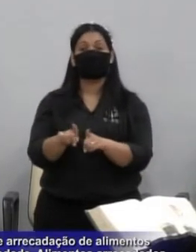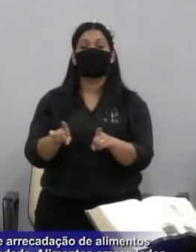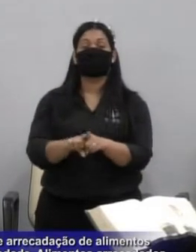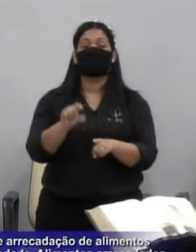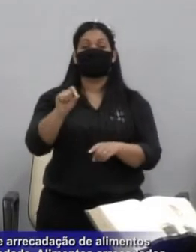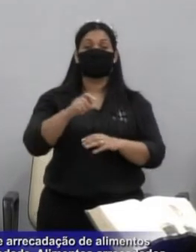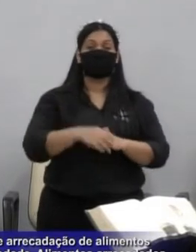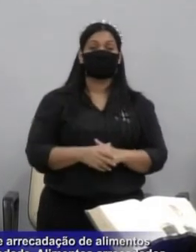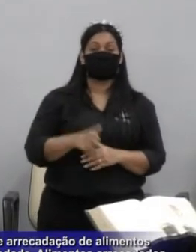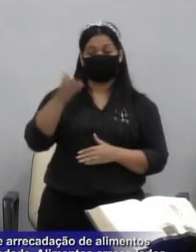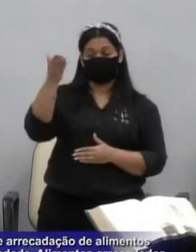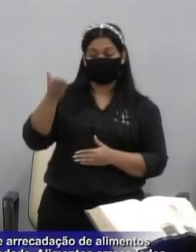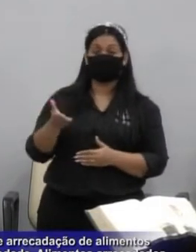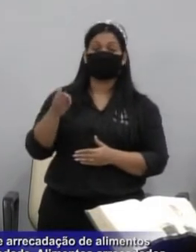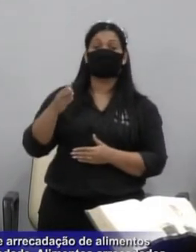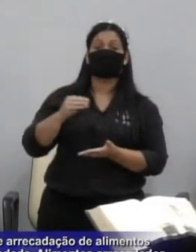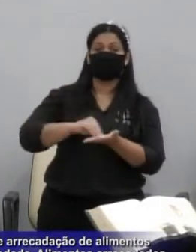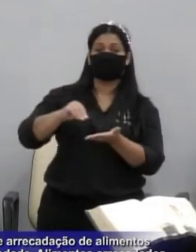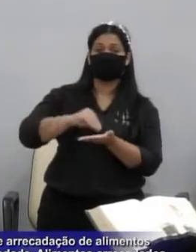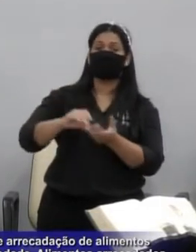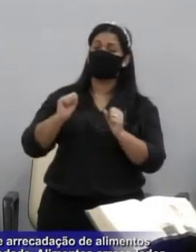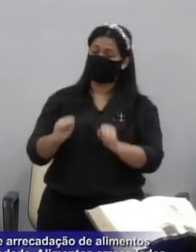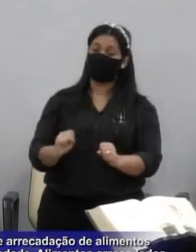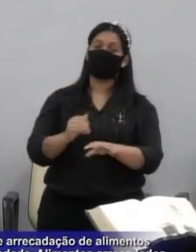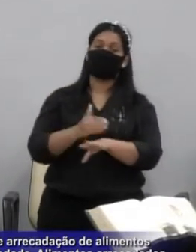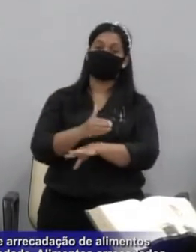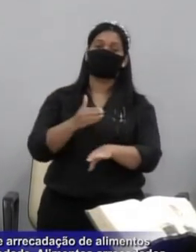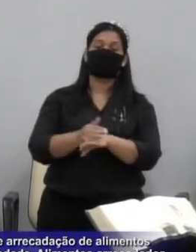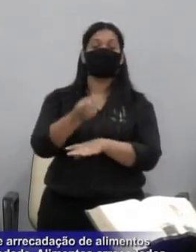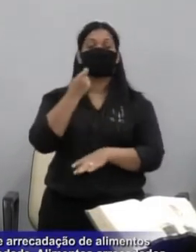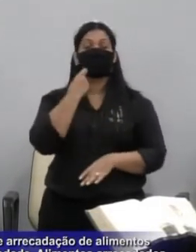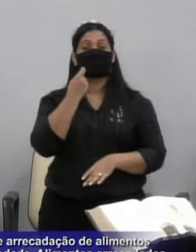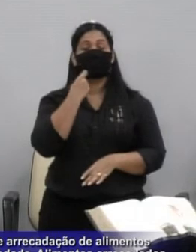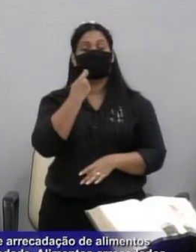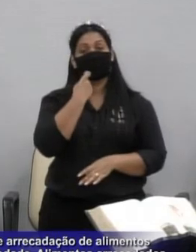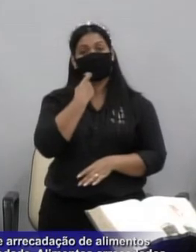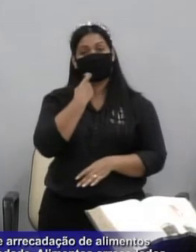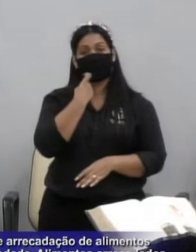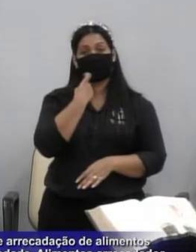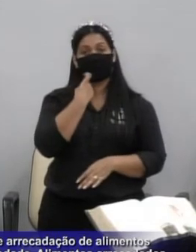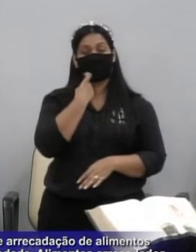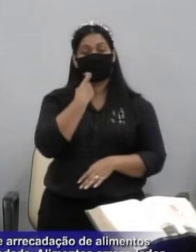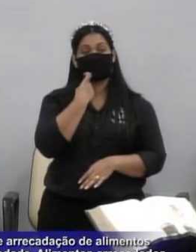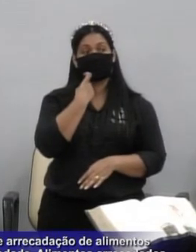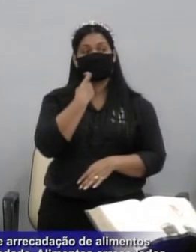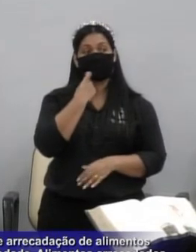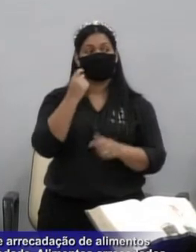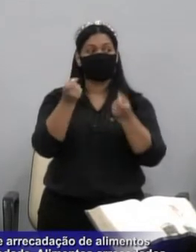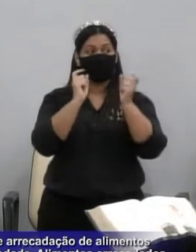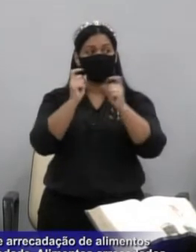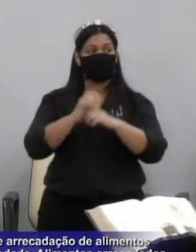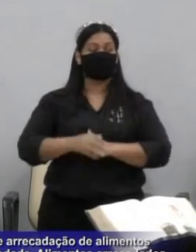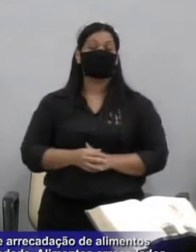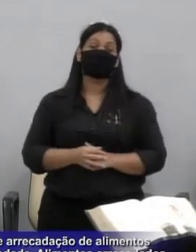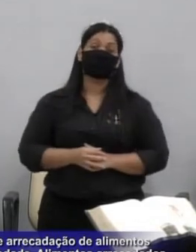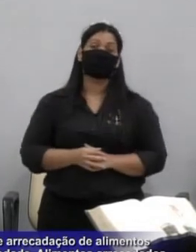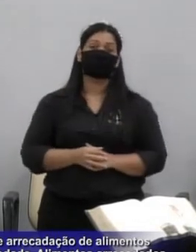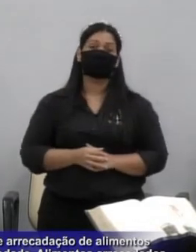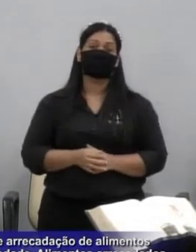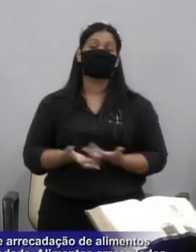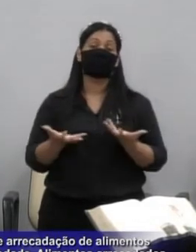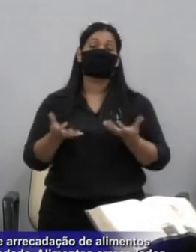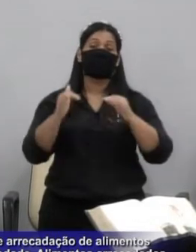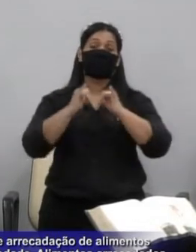Maurício Lacerda possa participar na sexta-feira nesta atividade. Eu quero